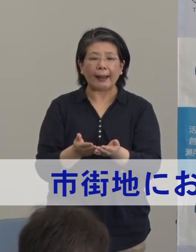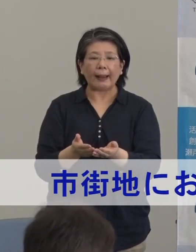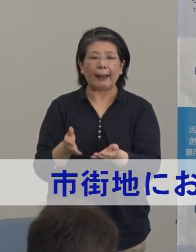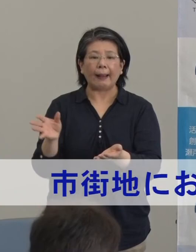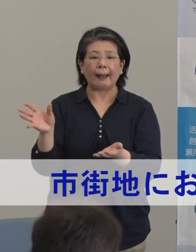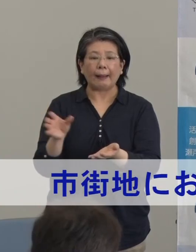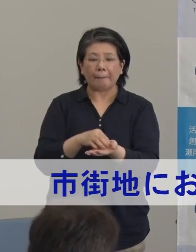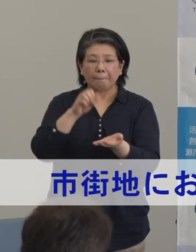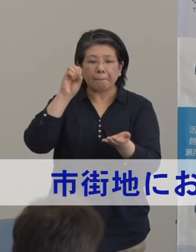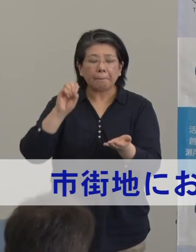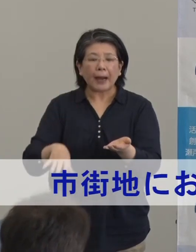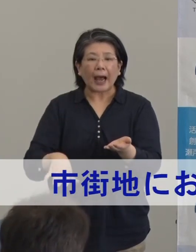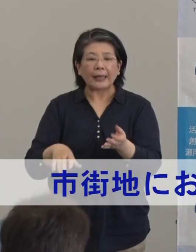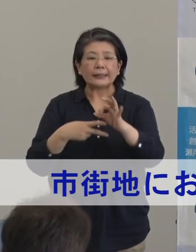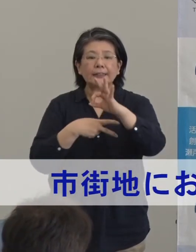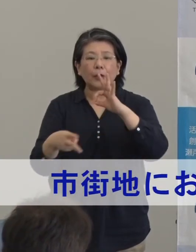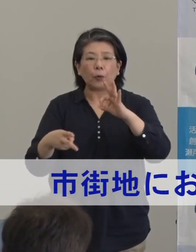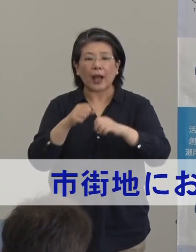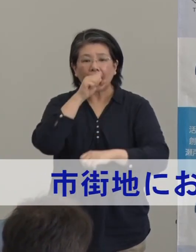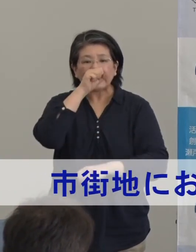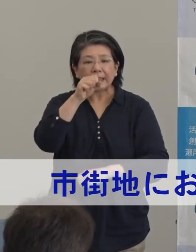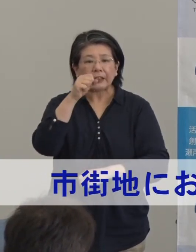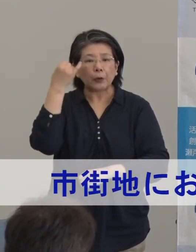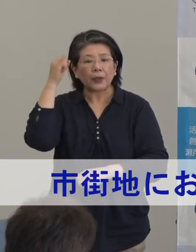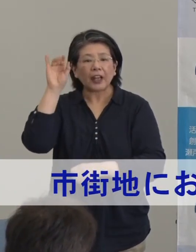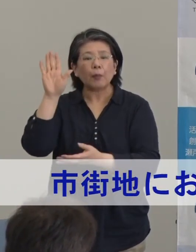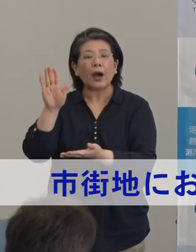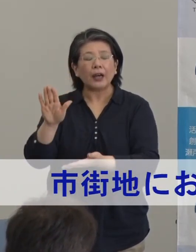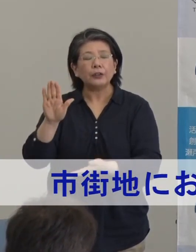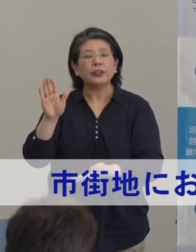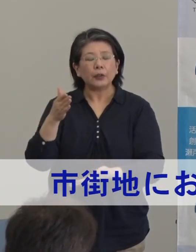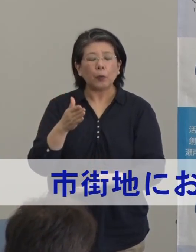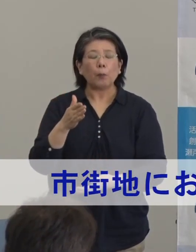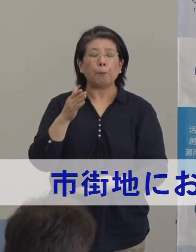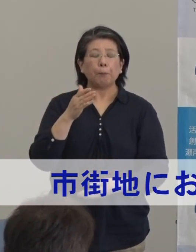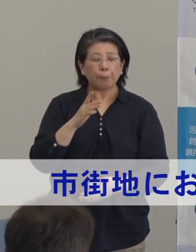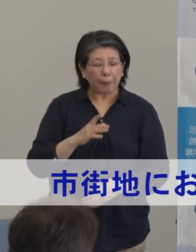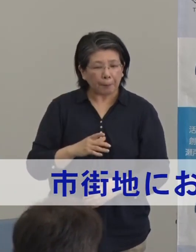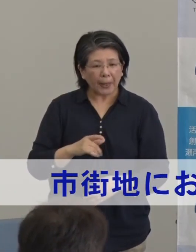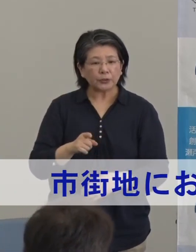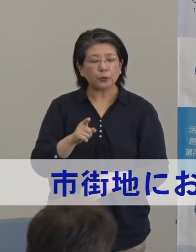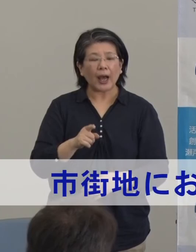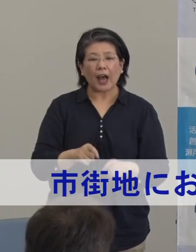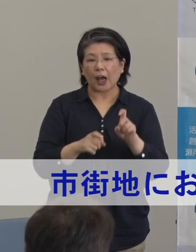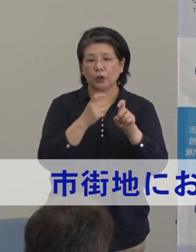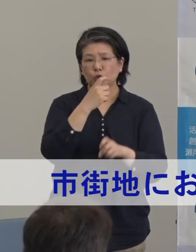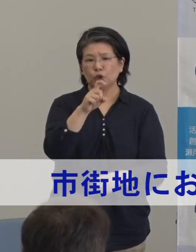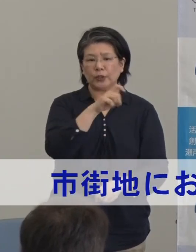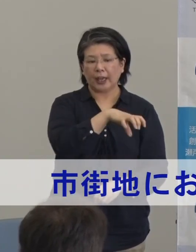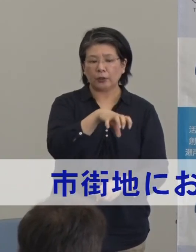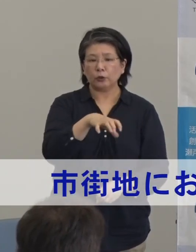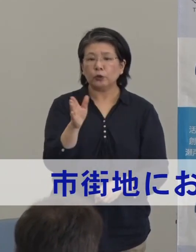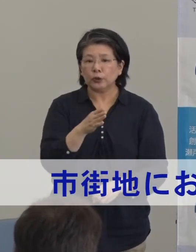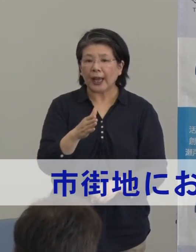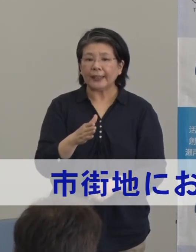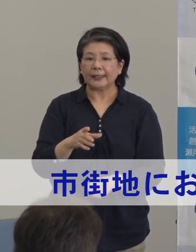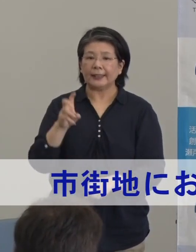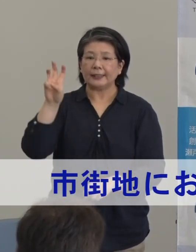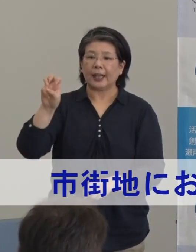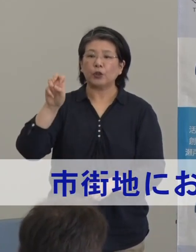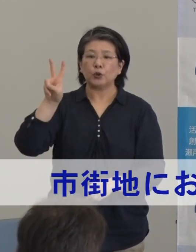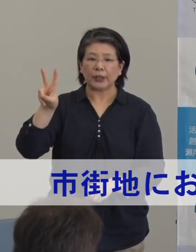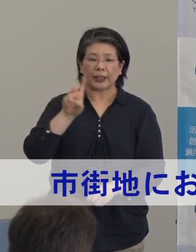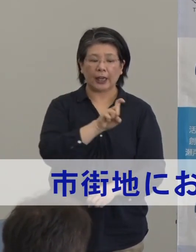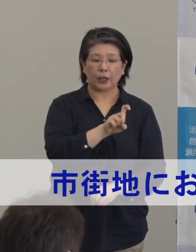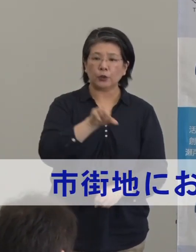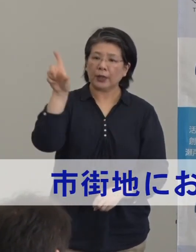か今吸えない状況ですので、まあ、そういう中で街中で10箇所程度はまあ残しておくべきかなという判断をしているところでございまして、ま